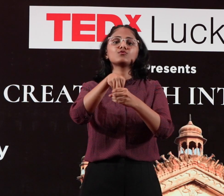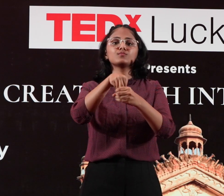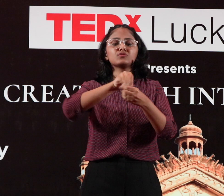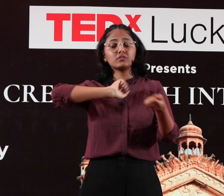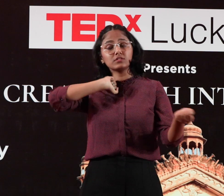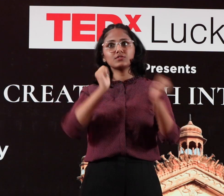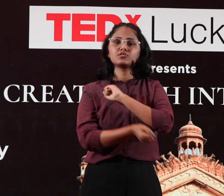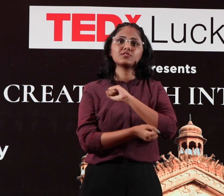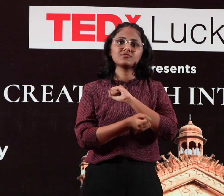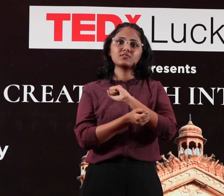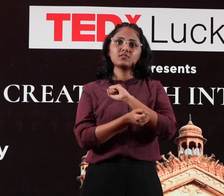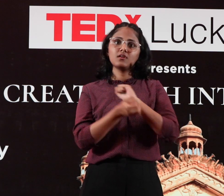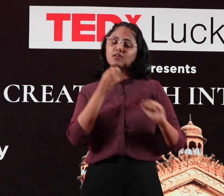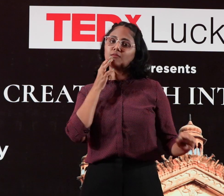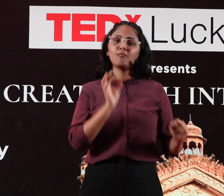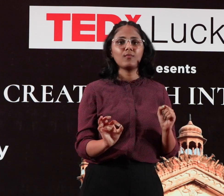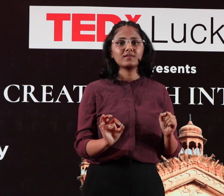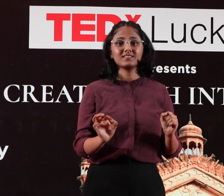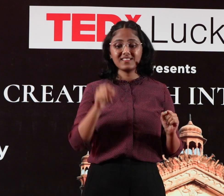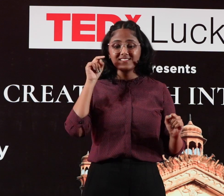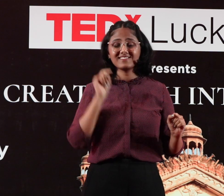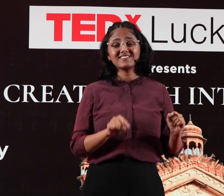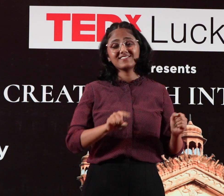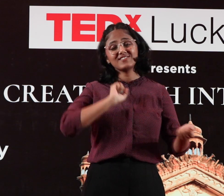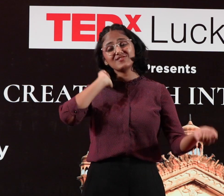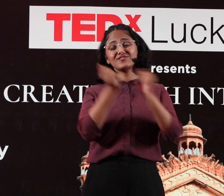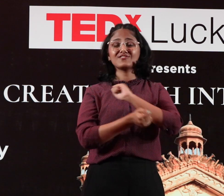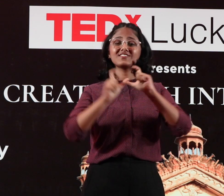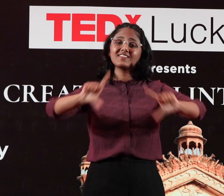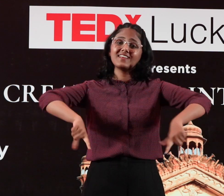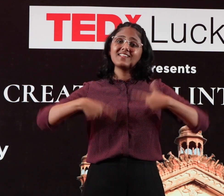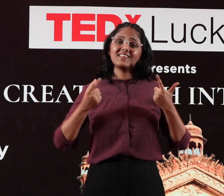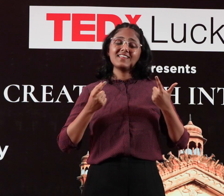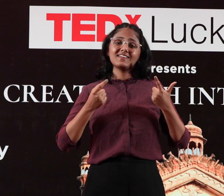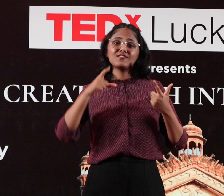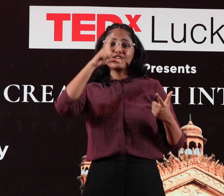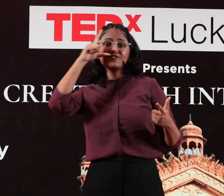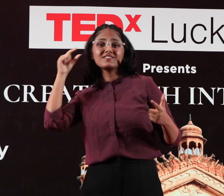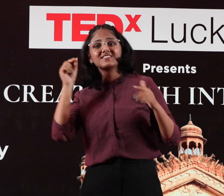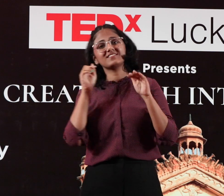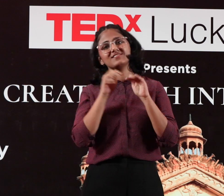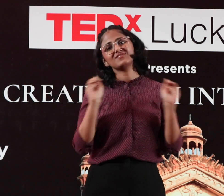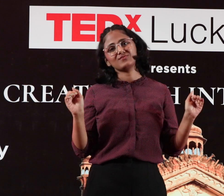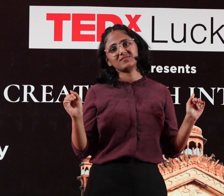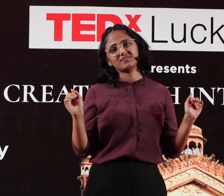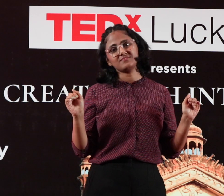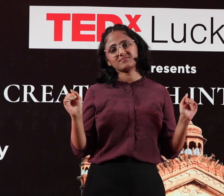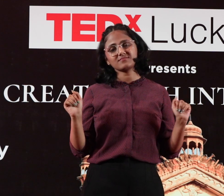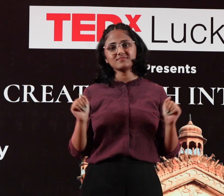bigger part. It is transforming lives of people like Shahzeen. And मैं ये कहूंगा कि जब हम इंक्लूजन